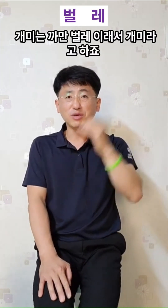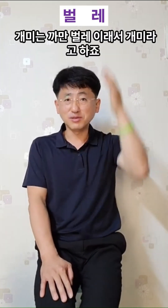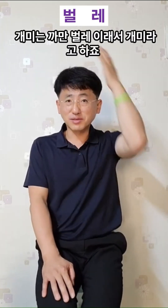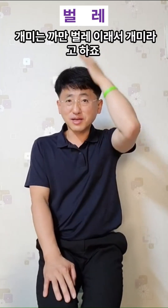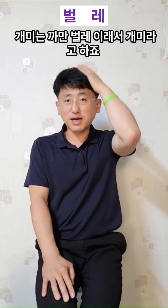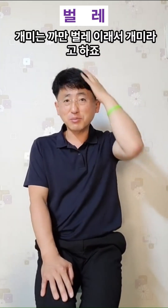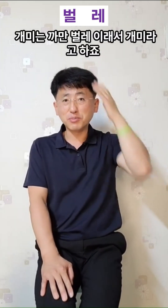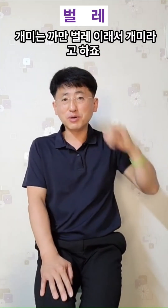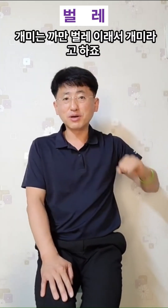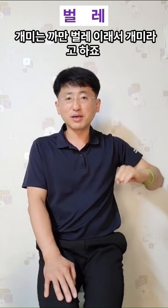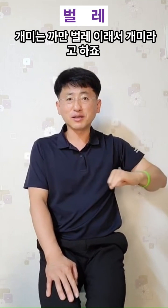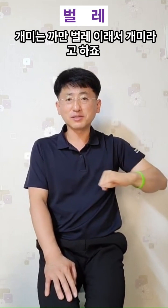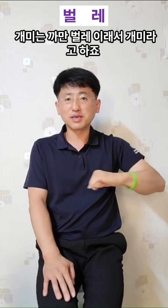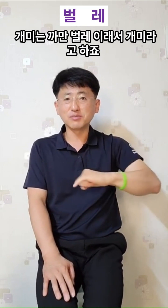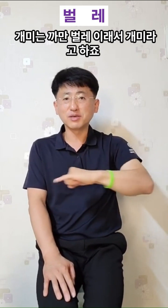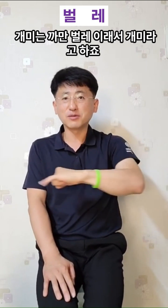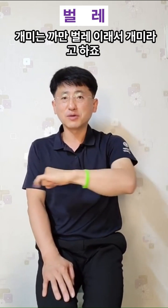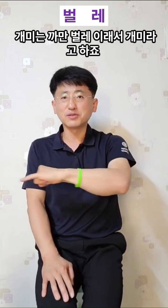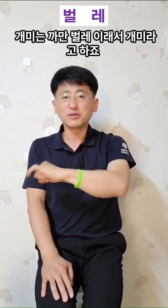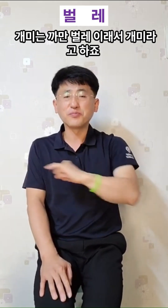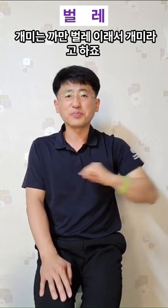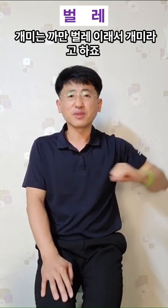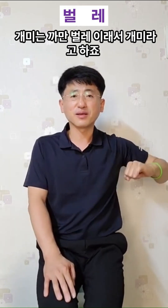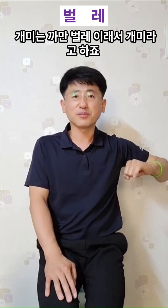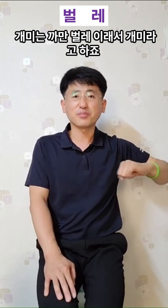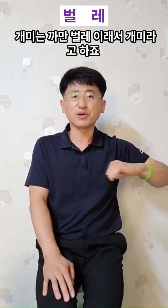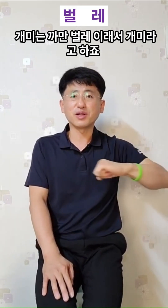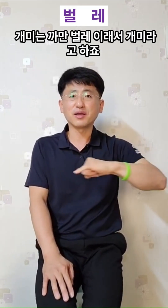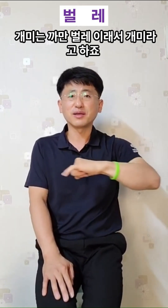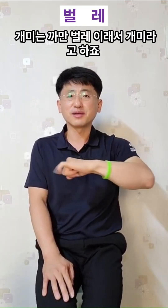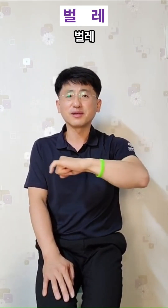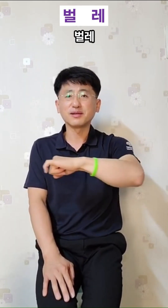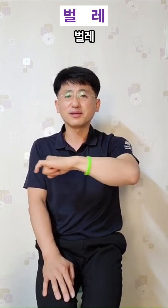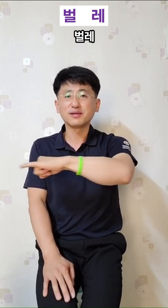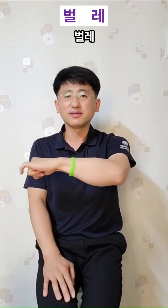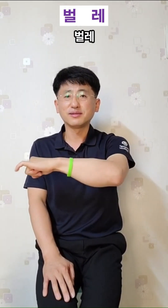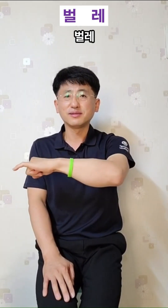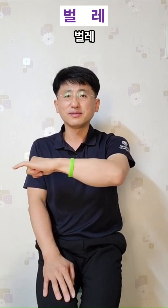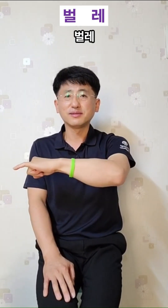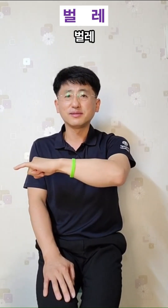개미는 이 까만 벌레, 이래서 개미라고 하죠. 벌레.